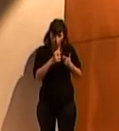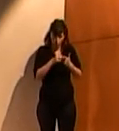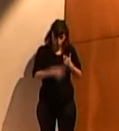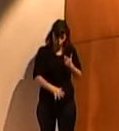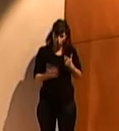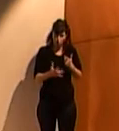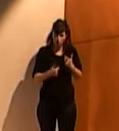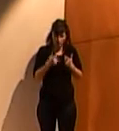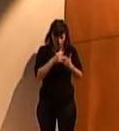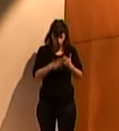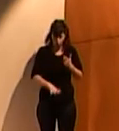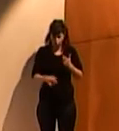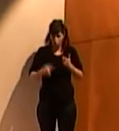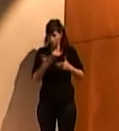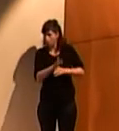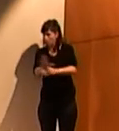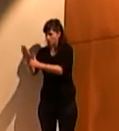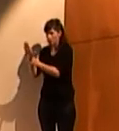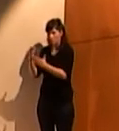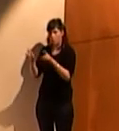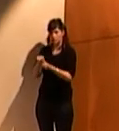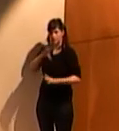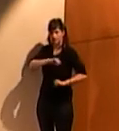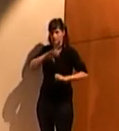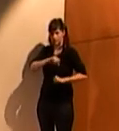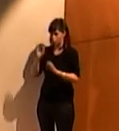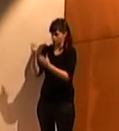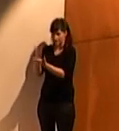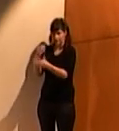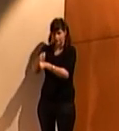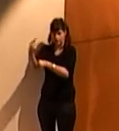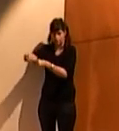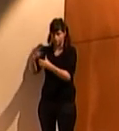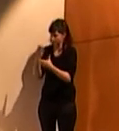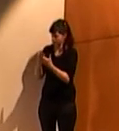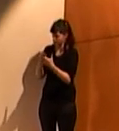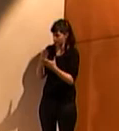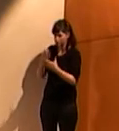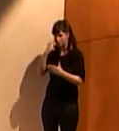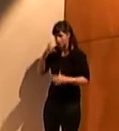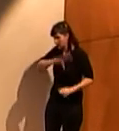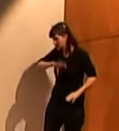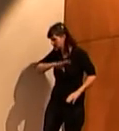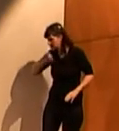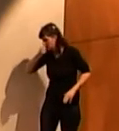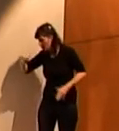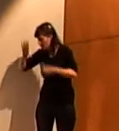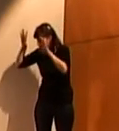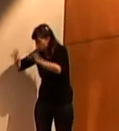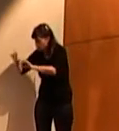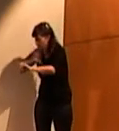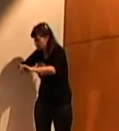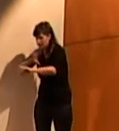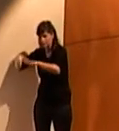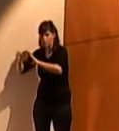ces solutions, il faut les partager. Il faut les tester, ce que vous venez de faire en fait, hein, de créer un prototype,